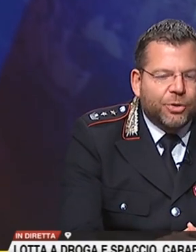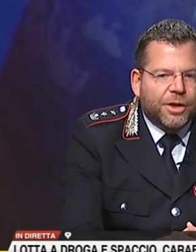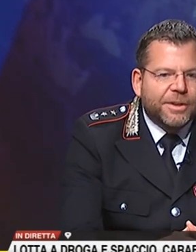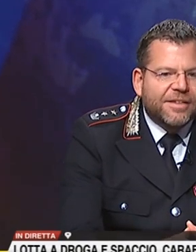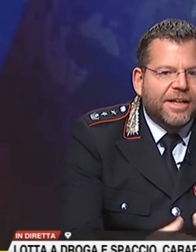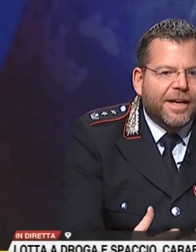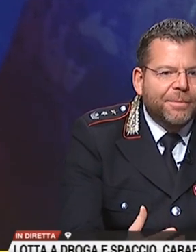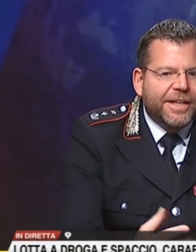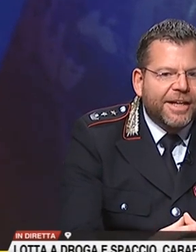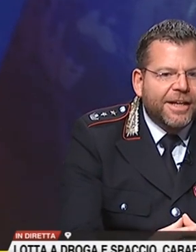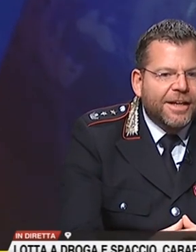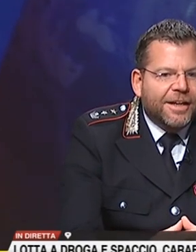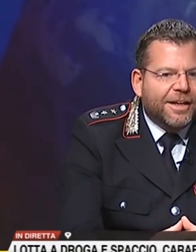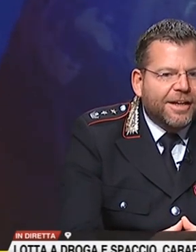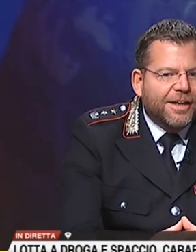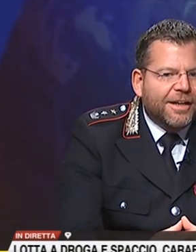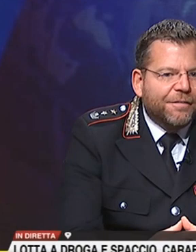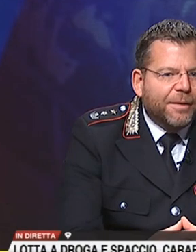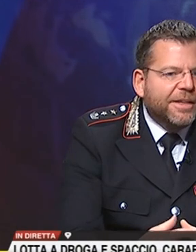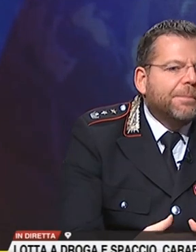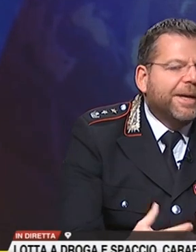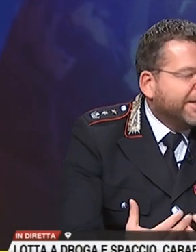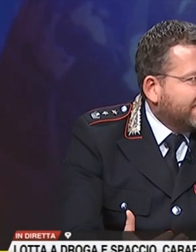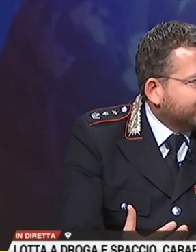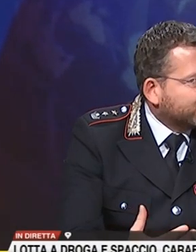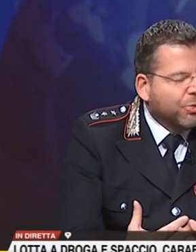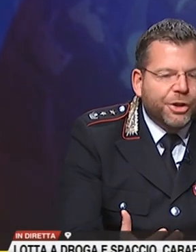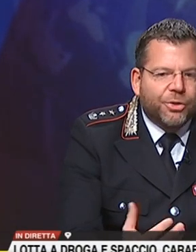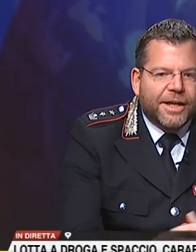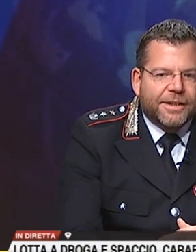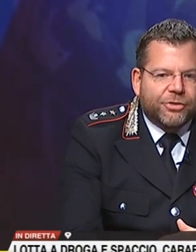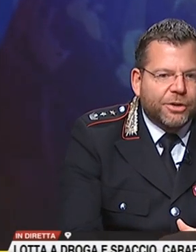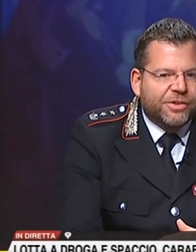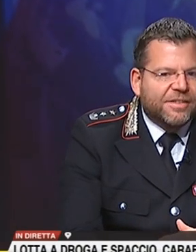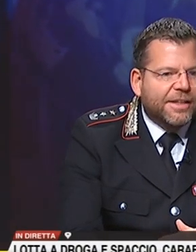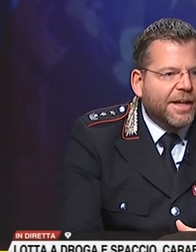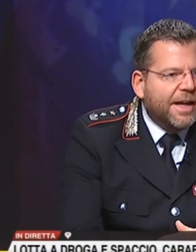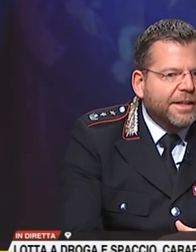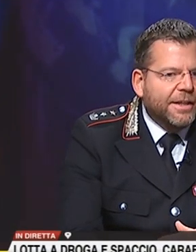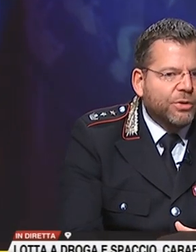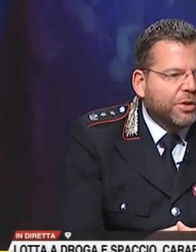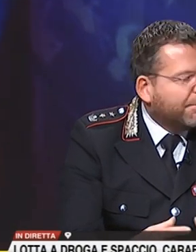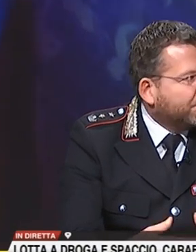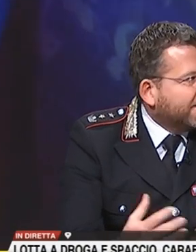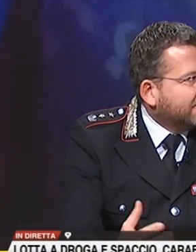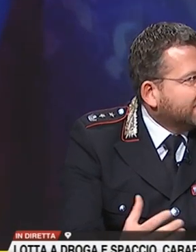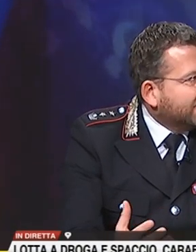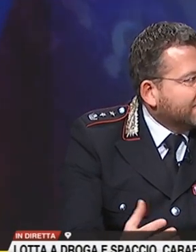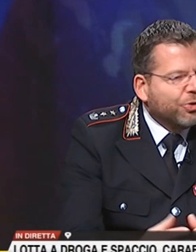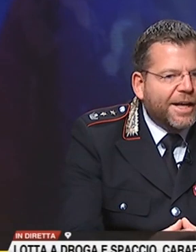la deve fare da padrona. Quindi essere carabiniere veramente impegna ciascuno di noi a 360 gradi in tutta la